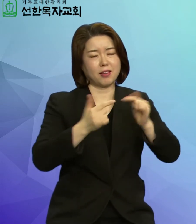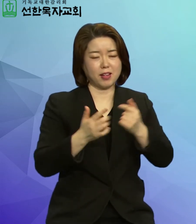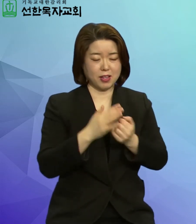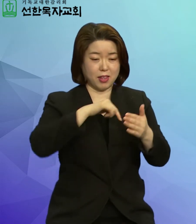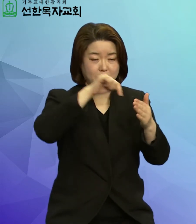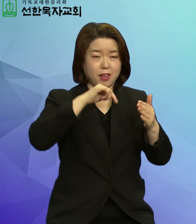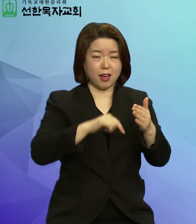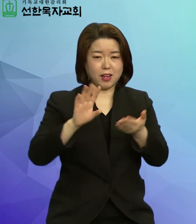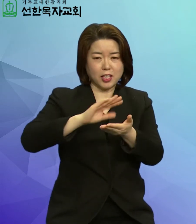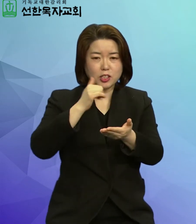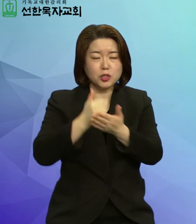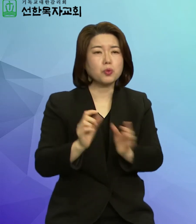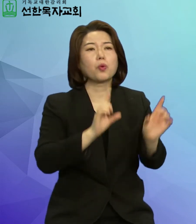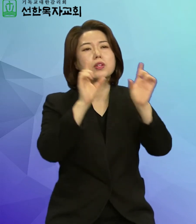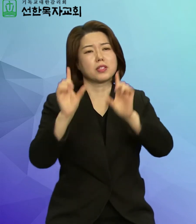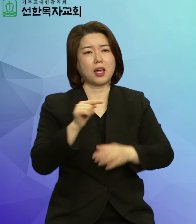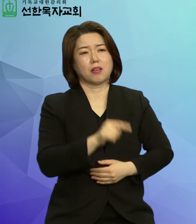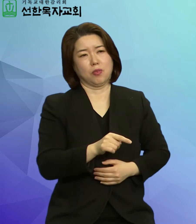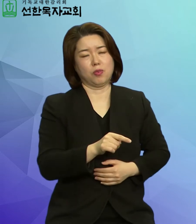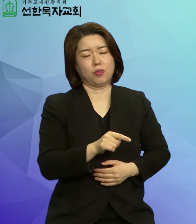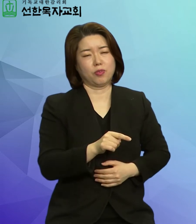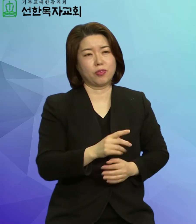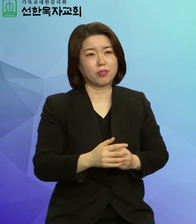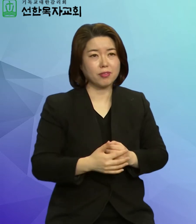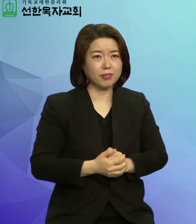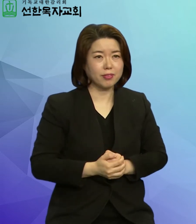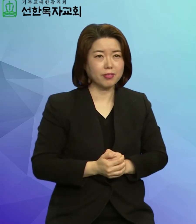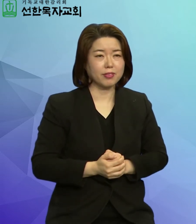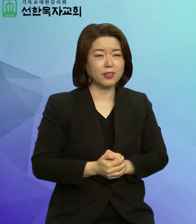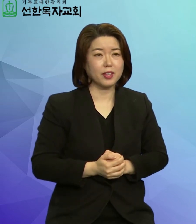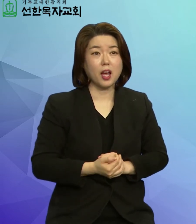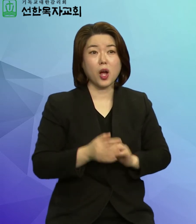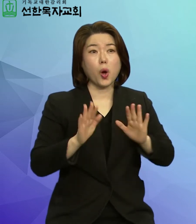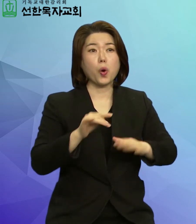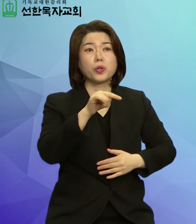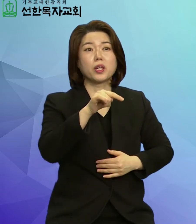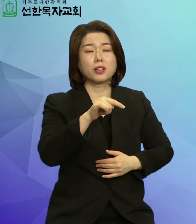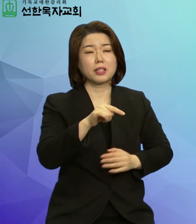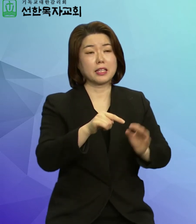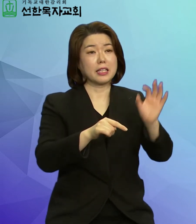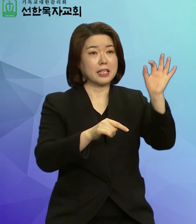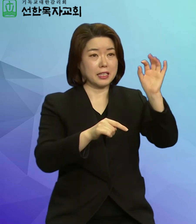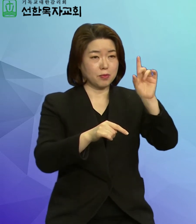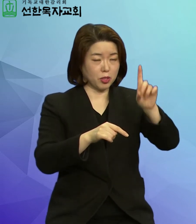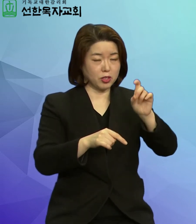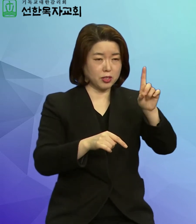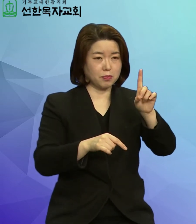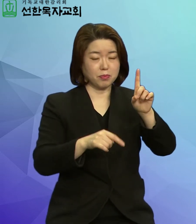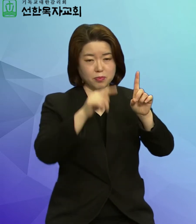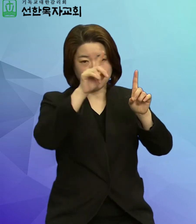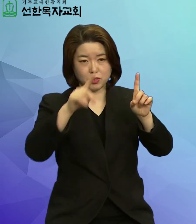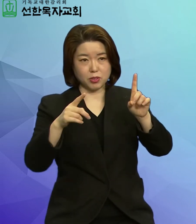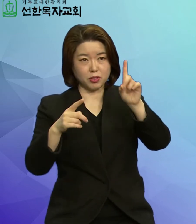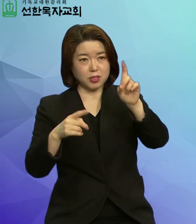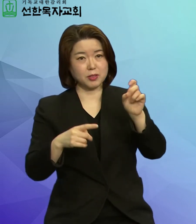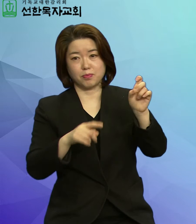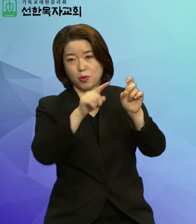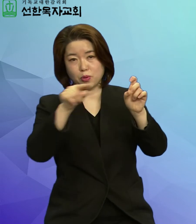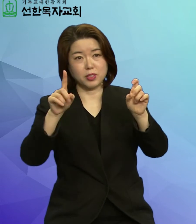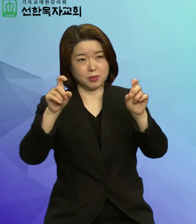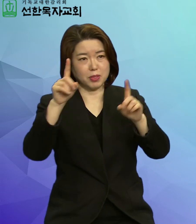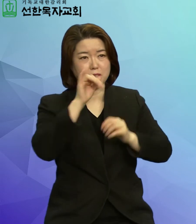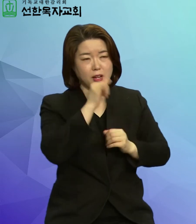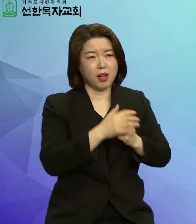것이 아니요 내 안에 그리스도께서 사시는 것이라. 그리고 오늘 여기 10절 11절에 똑같은 고백을 하고